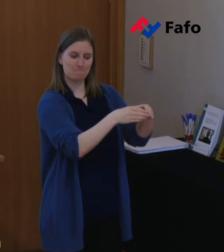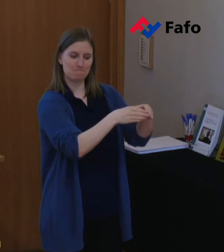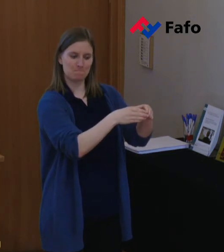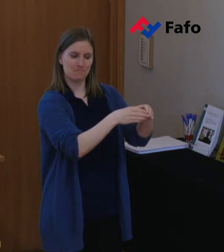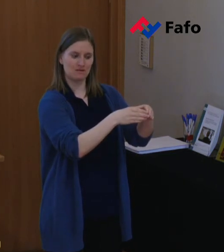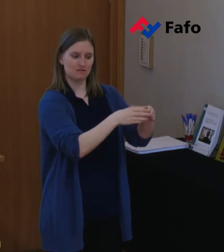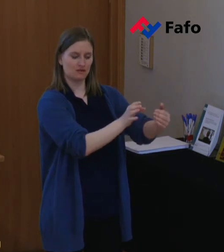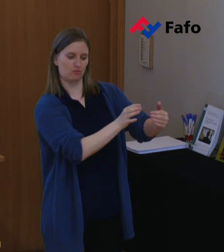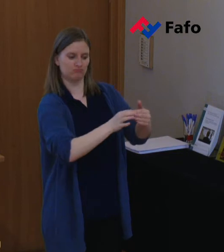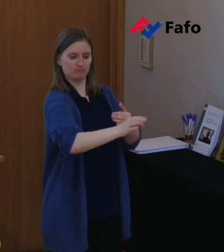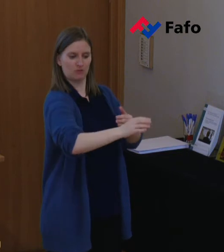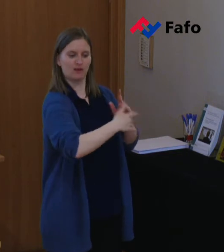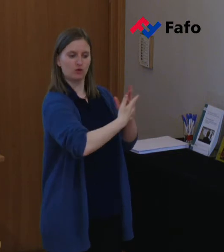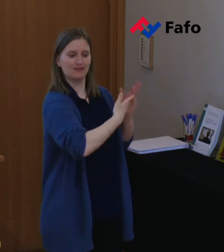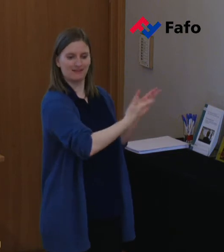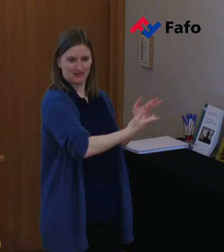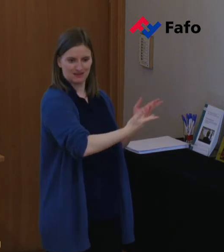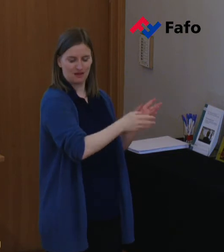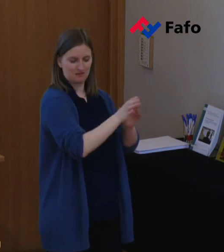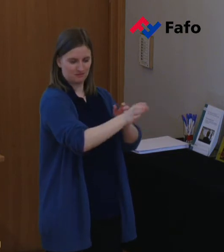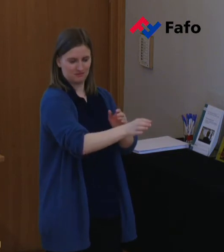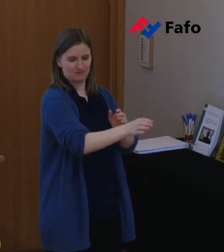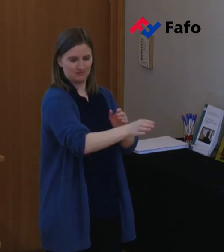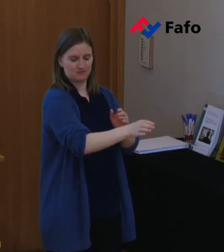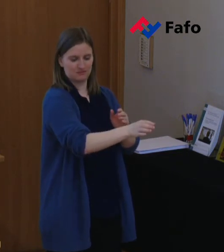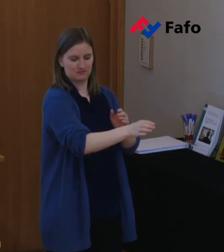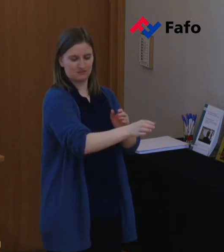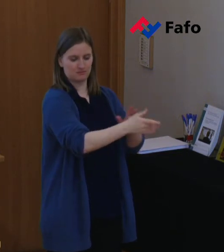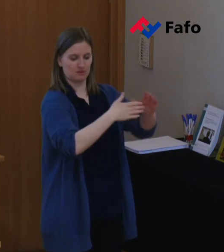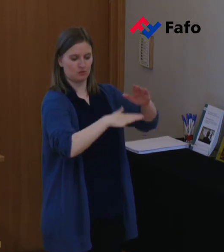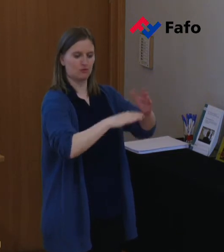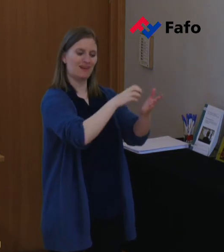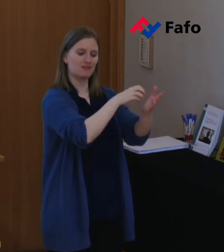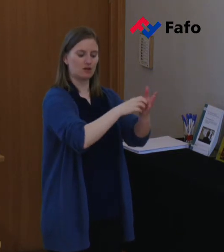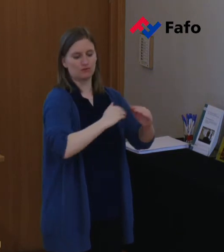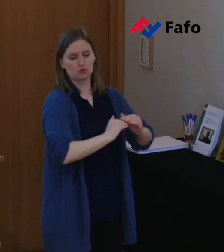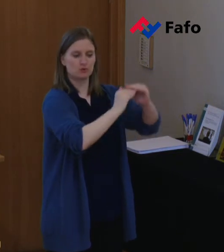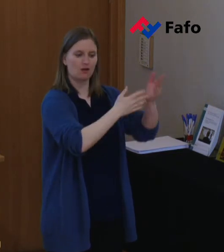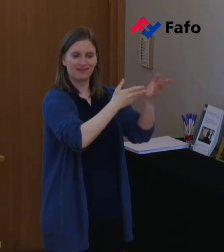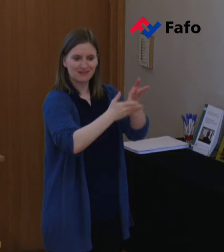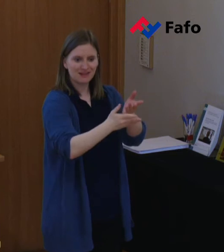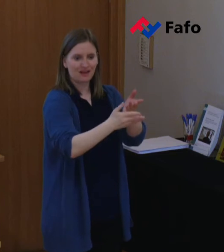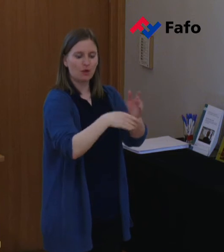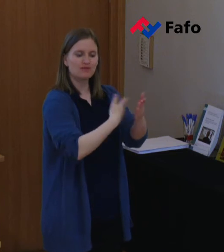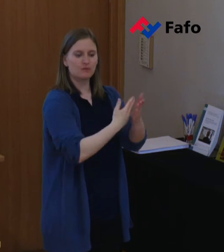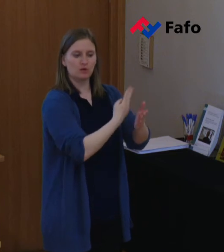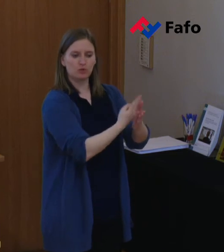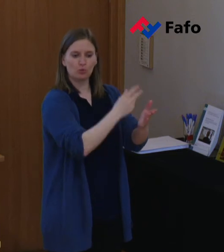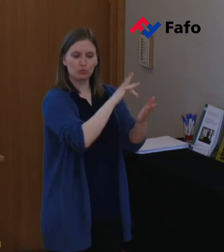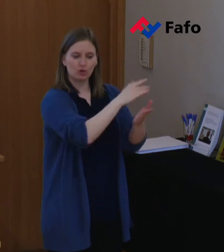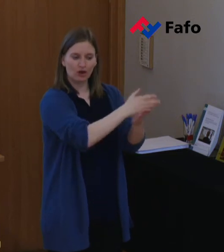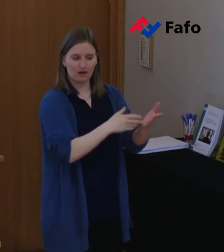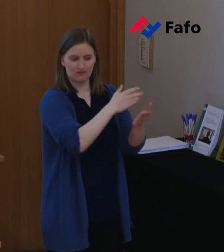på siden av de ordinære tjenestene. Lagt under etat for sosiale tjenester og et tilbud til 2 bydeler.